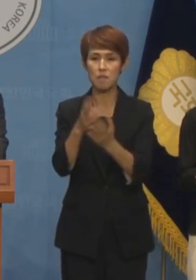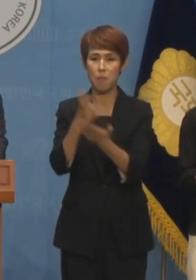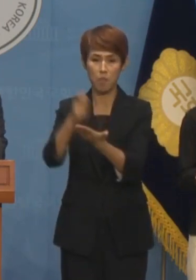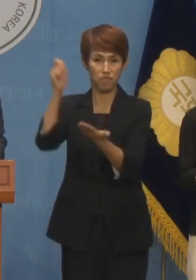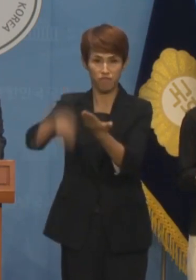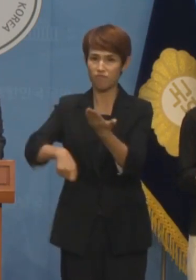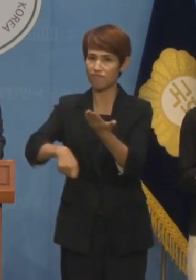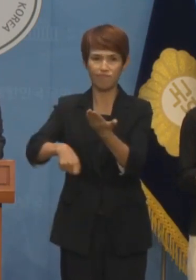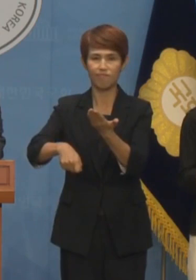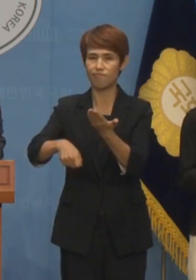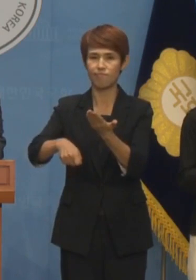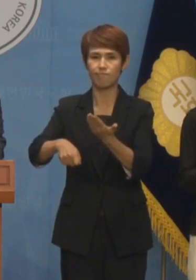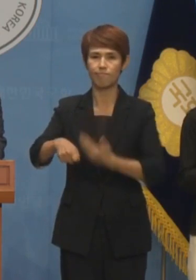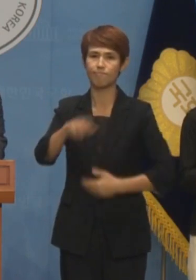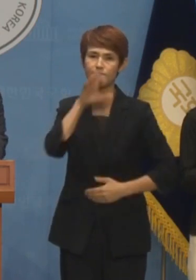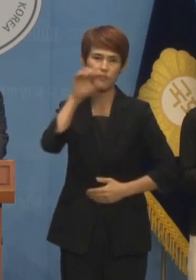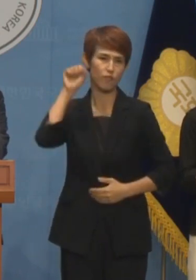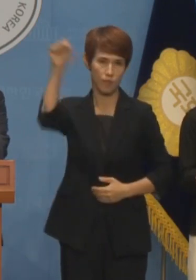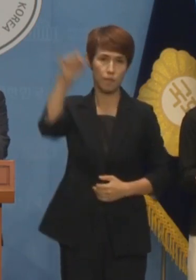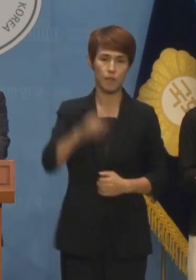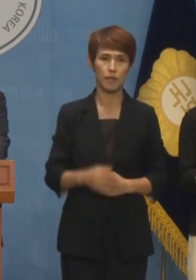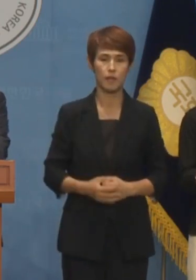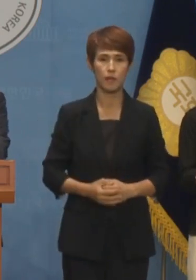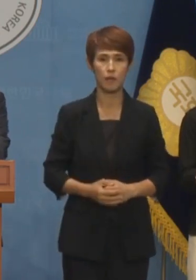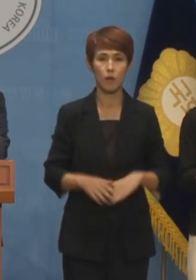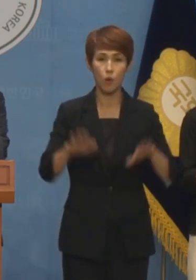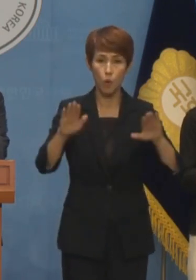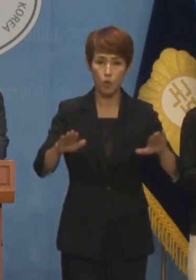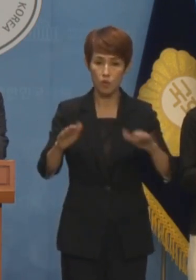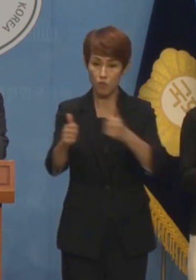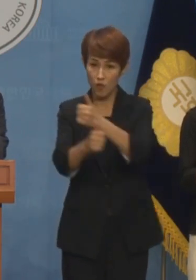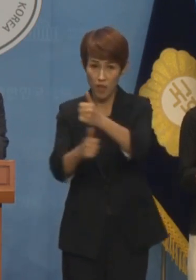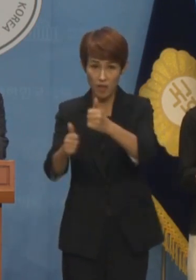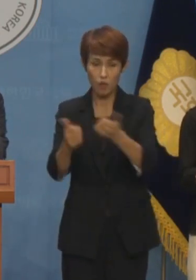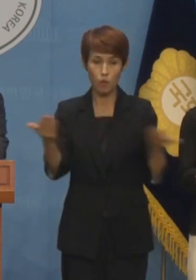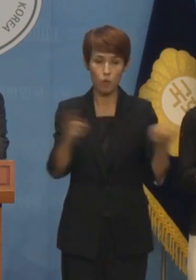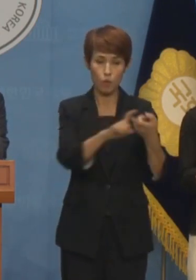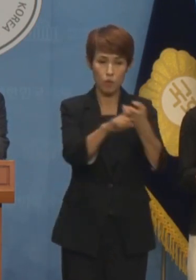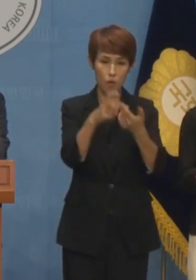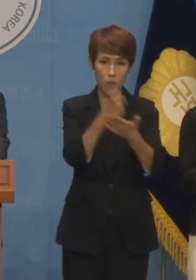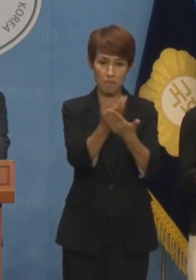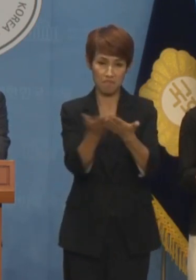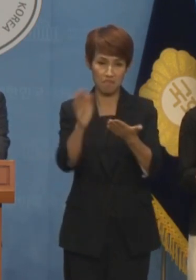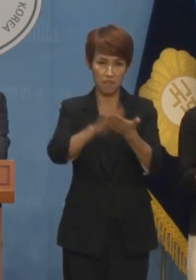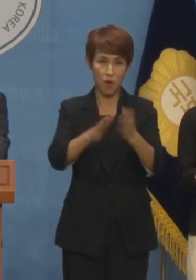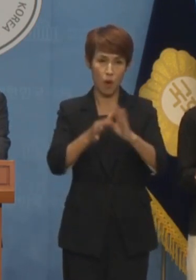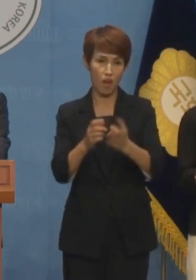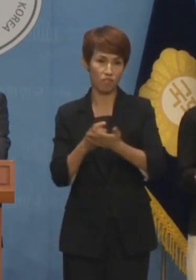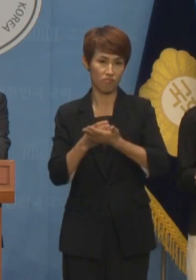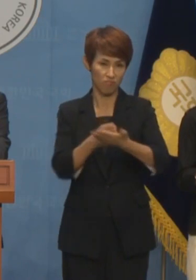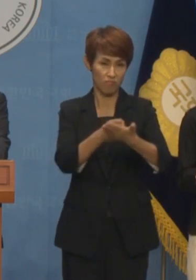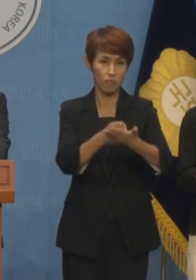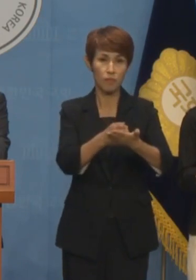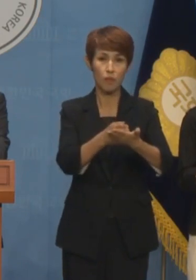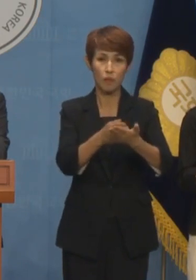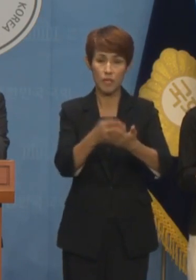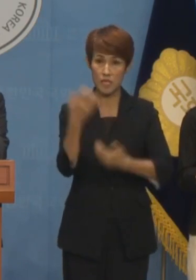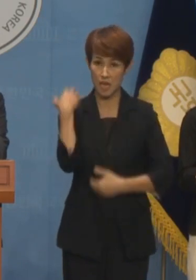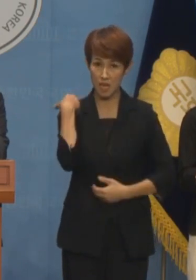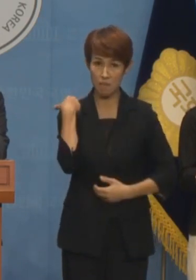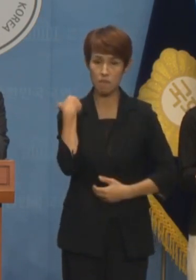처리를 강력히 규탄합니다. 오늘 소위에서의 노조법 강행 처리에 따른 모든 책임은 입법